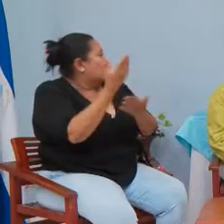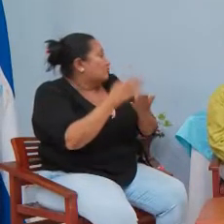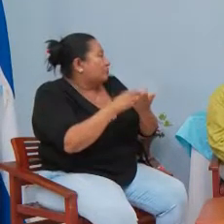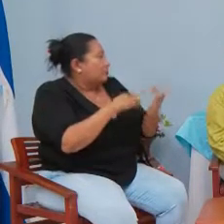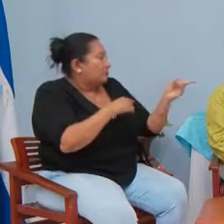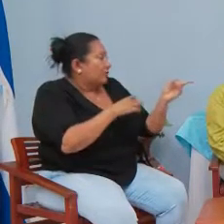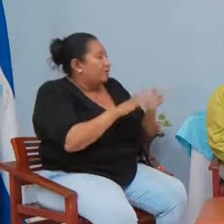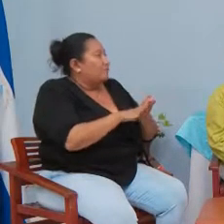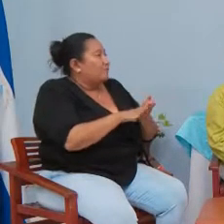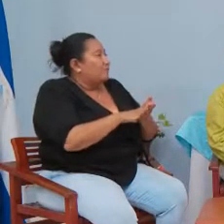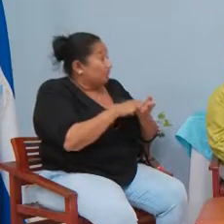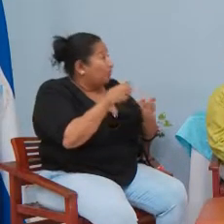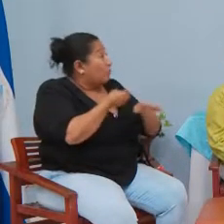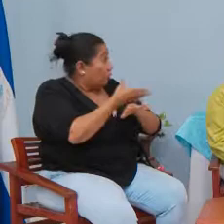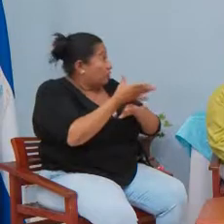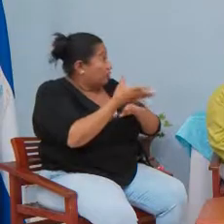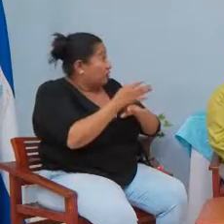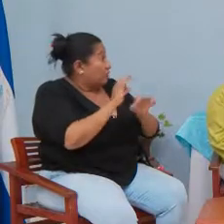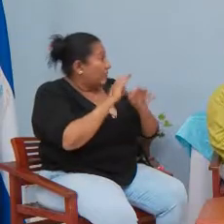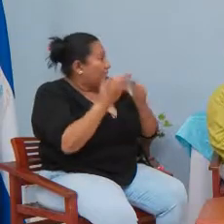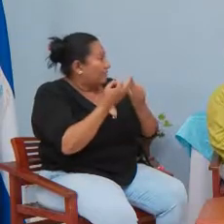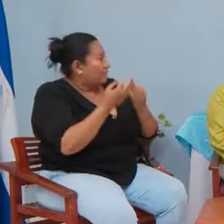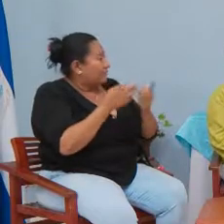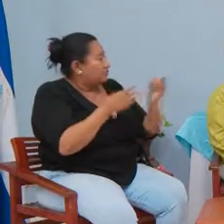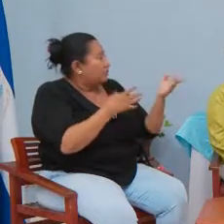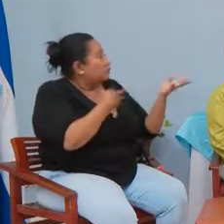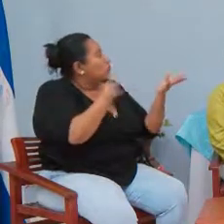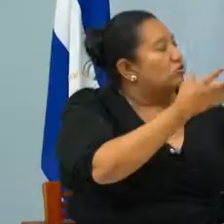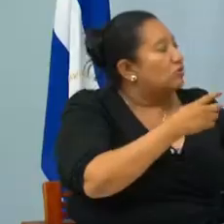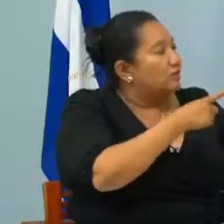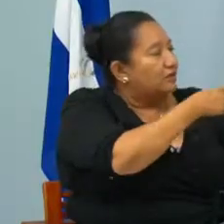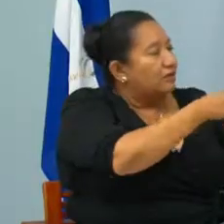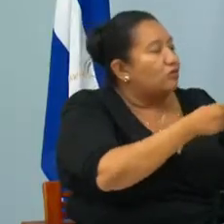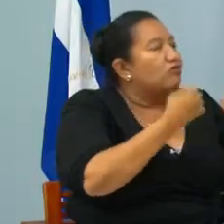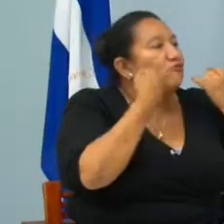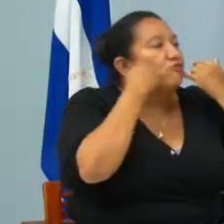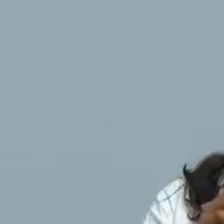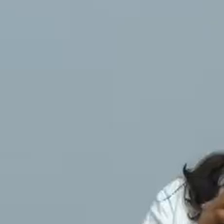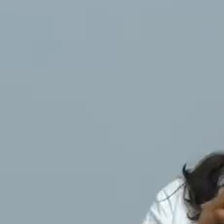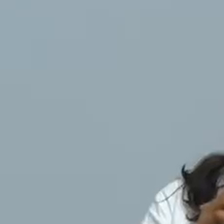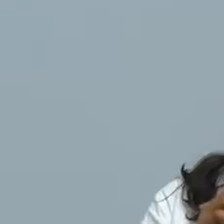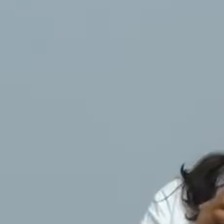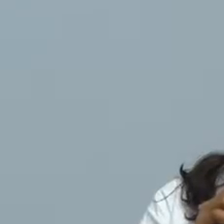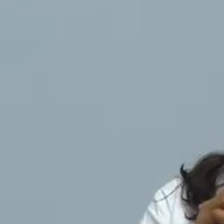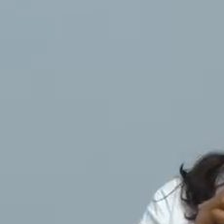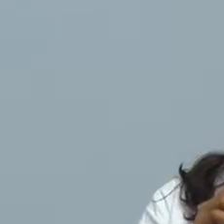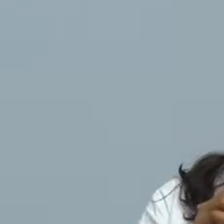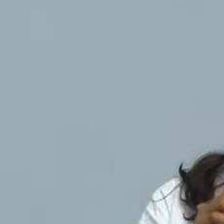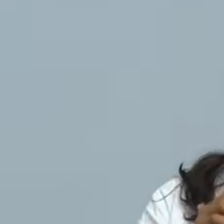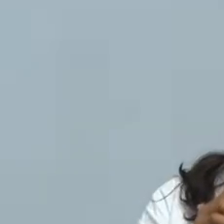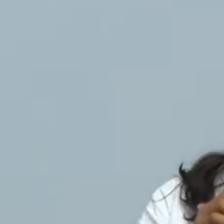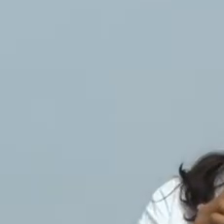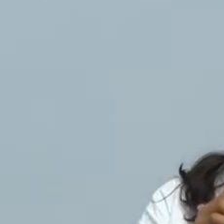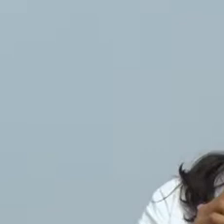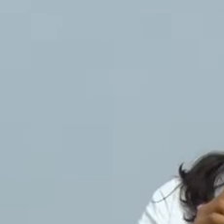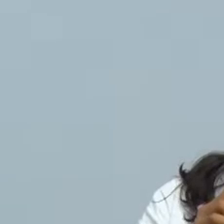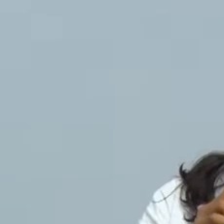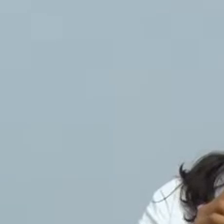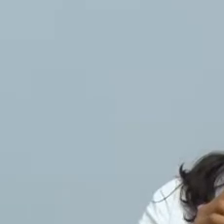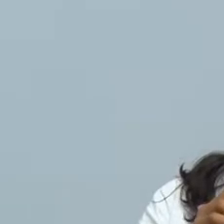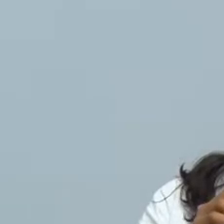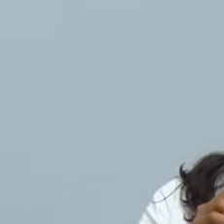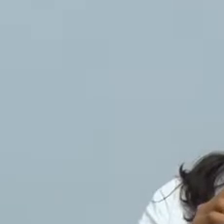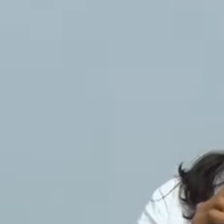carrera. Bueno, yo quiero darle un mensaje a los padres de familia, de niños, niñas y jóvenes